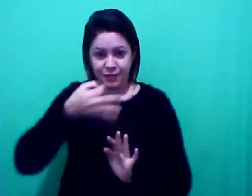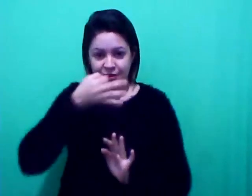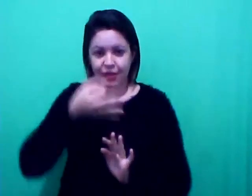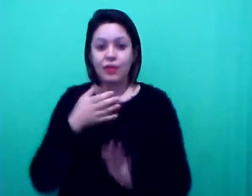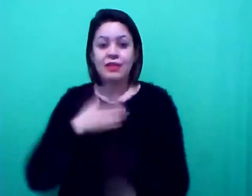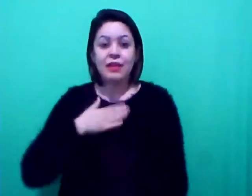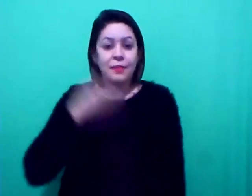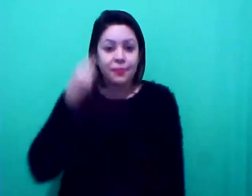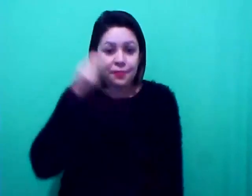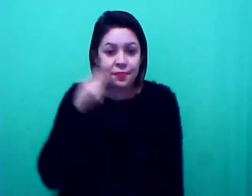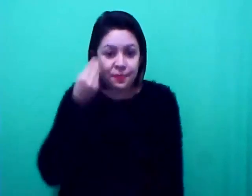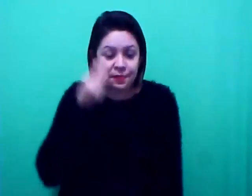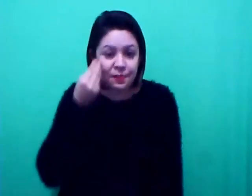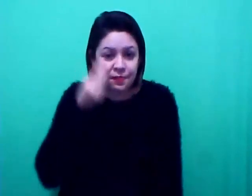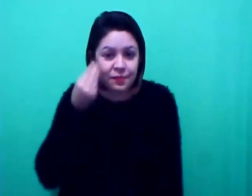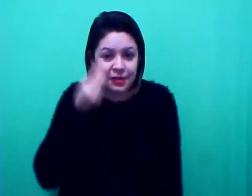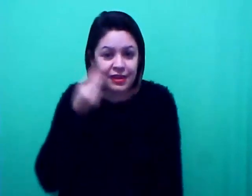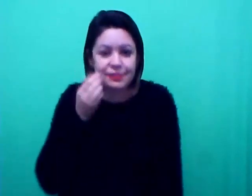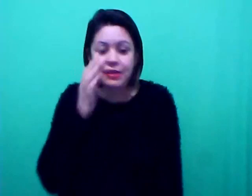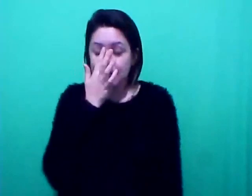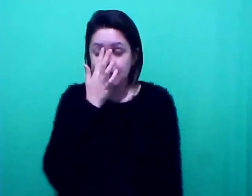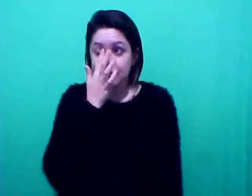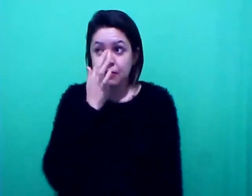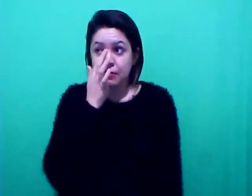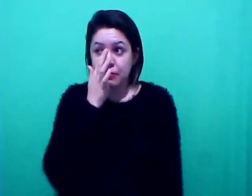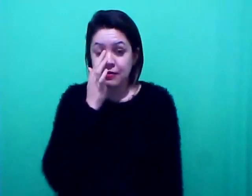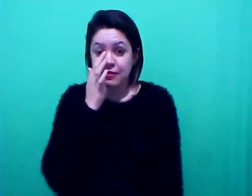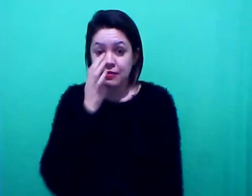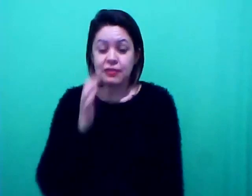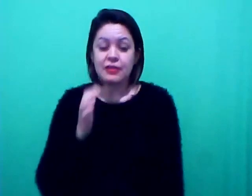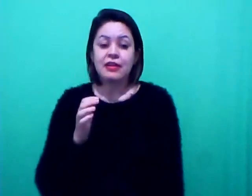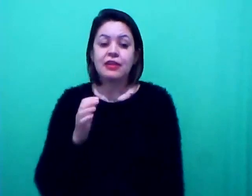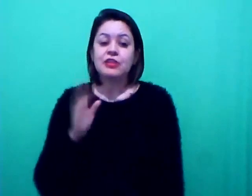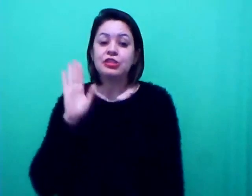a minha opinião, né, sobre o assunto e a minha experiência já com isso.